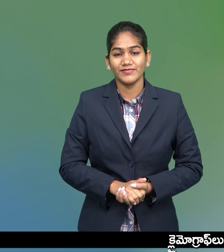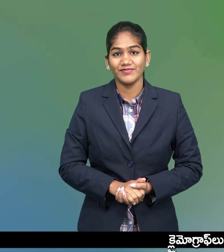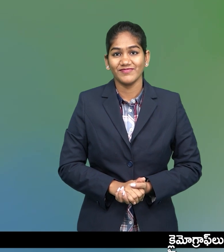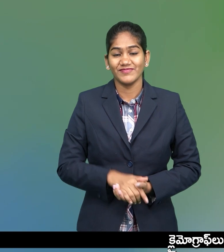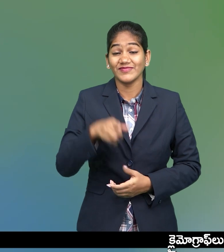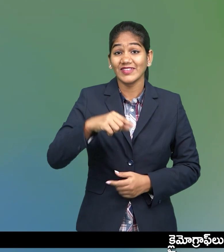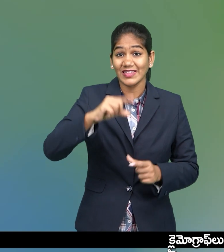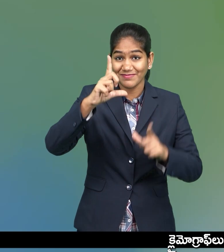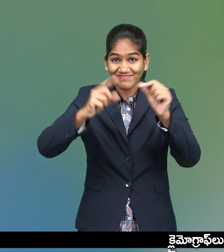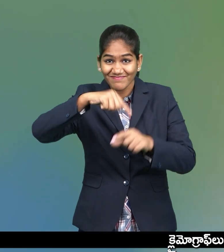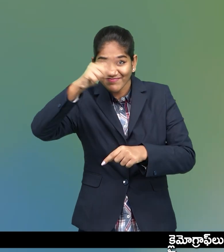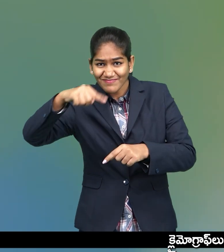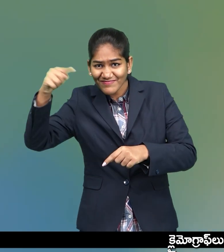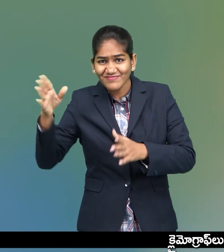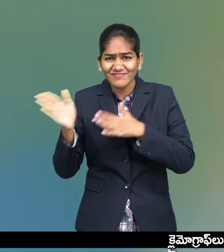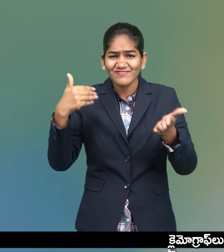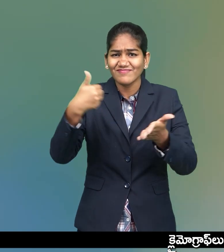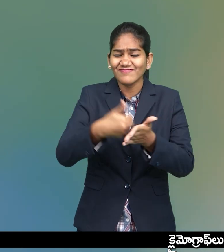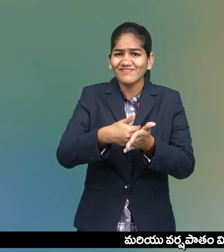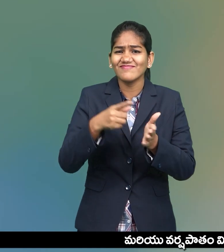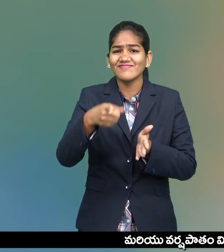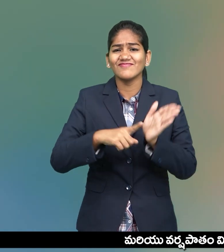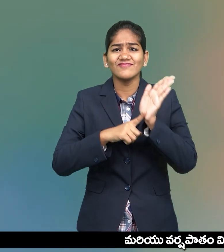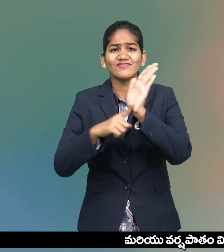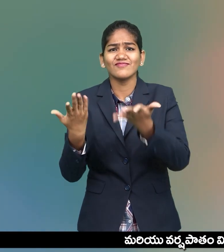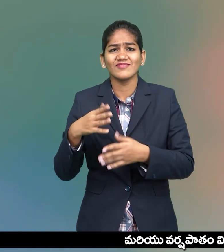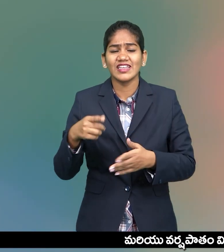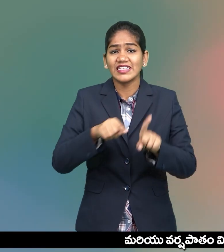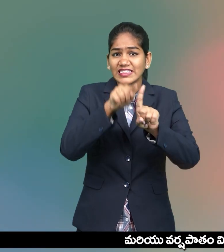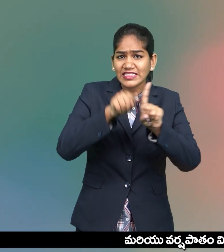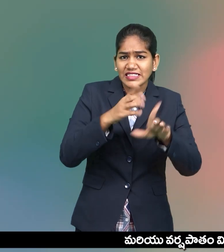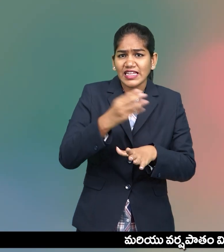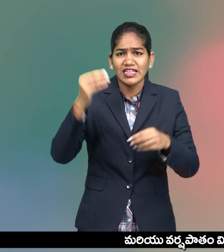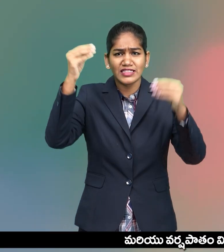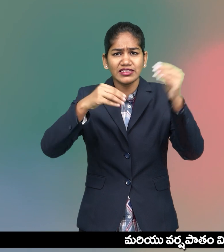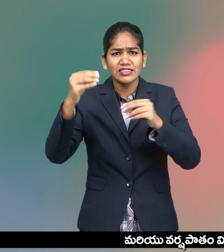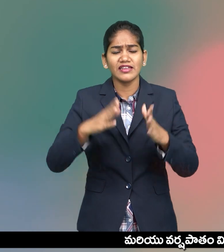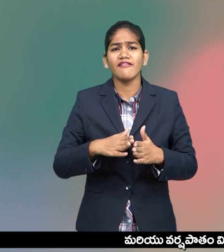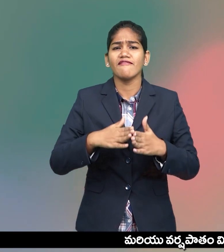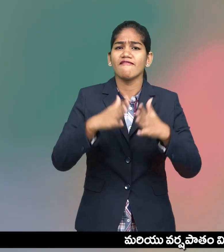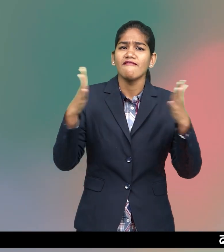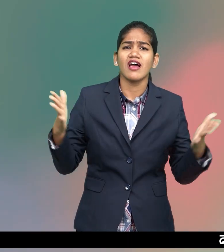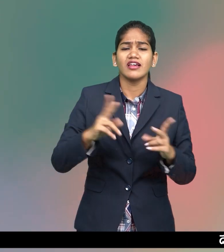క్లైమోగ్రాఫ్లు ఉష్ణోగ్రతను చూపుతాయి మరియు వర్షపాతం వివిధ ప్రాంతాల్లో మారుతూ ఉంటుంది. దేశము